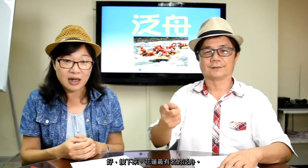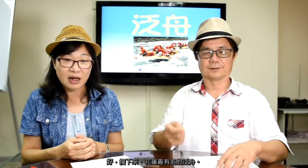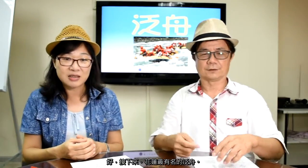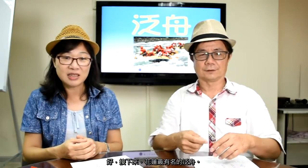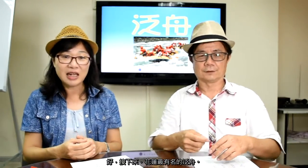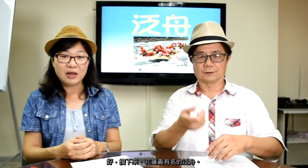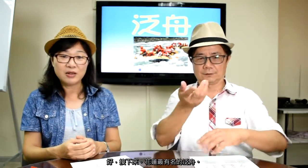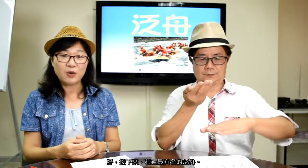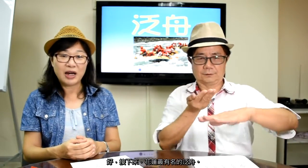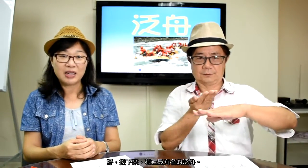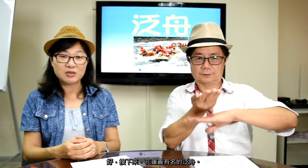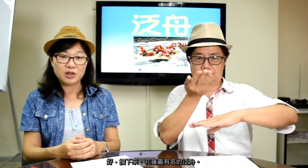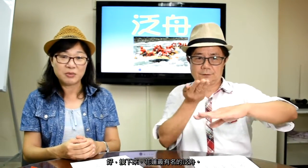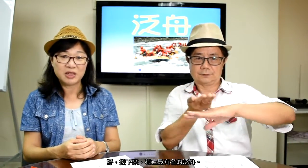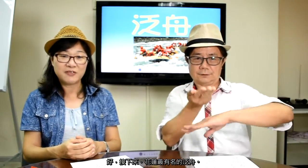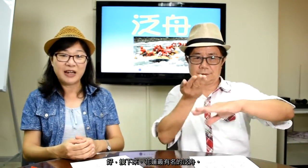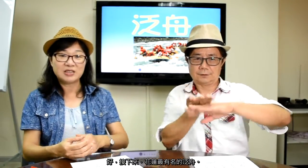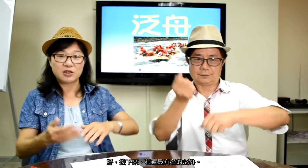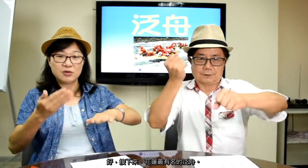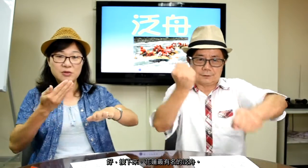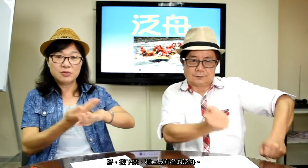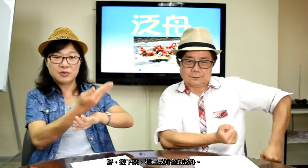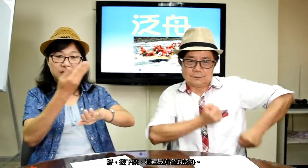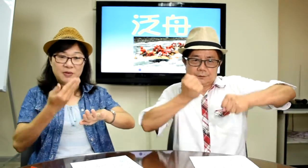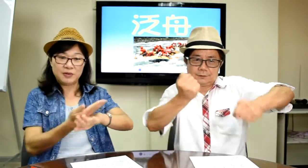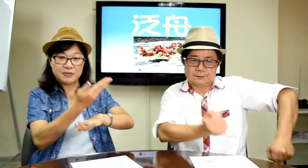好，接下来花莲最有名的泛舟，